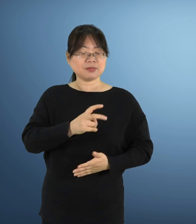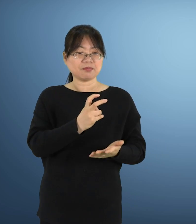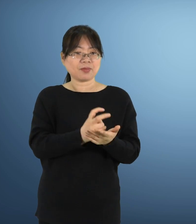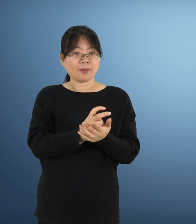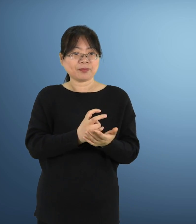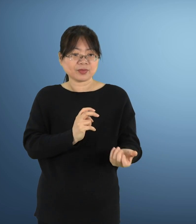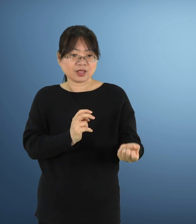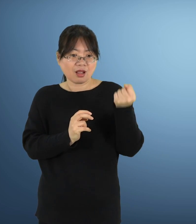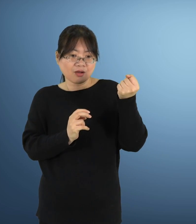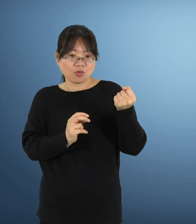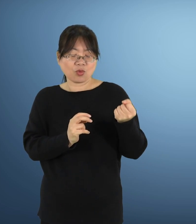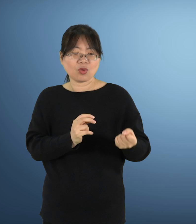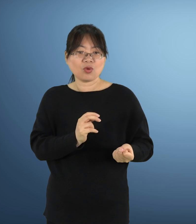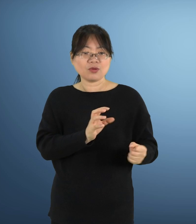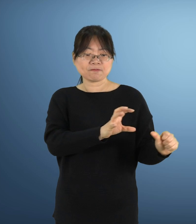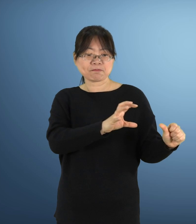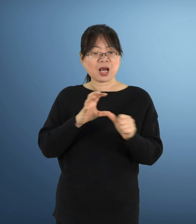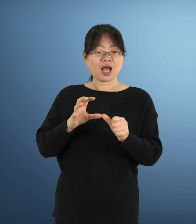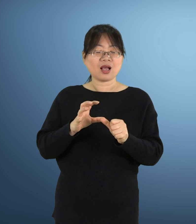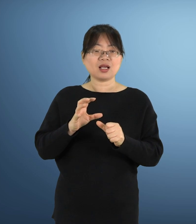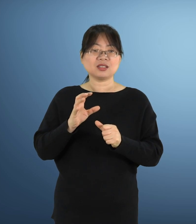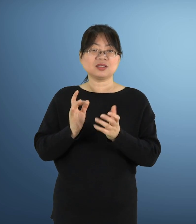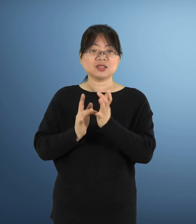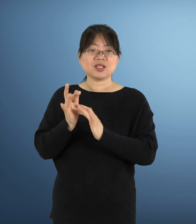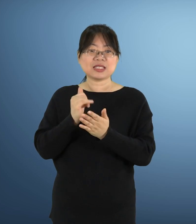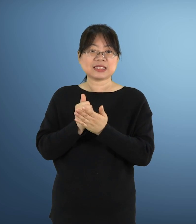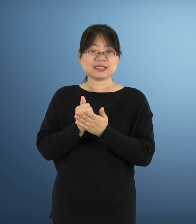예수님을 함정에 빠뜨리기 위해서